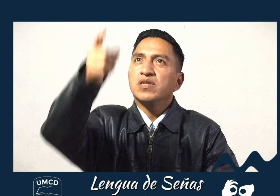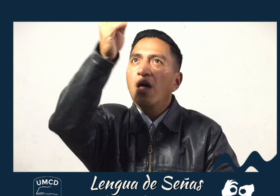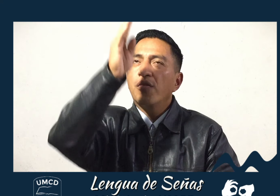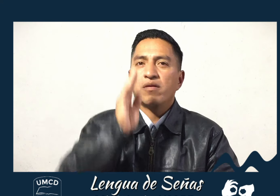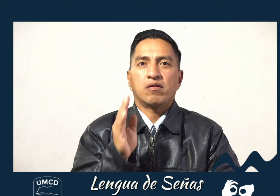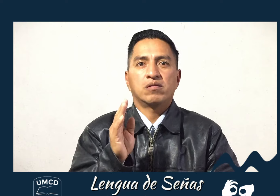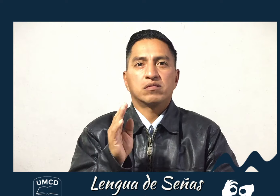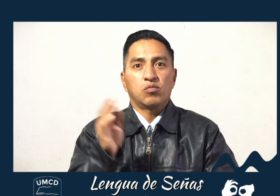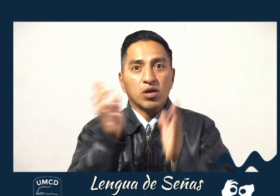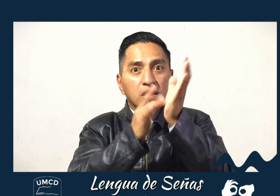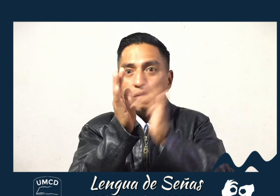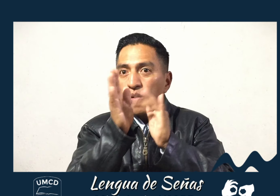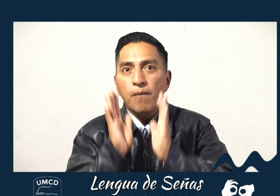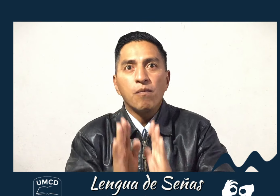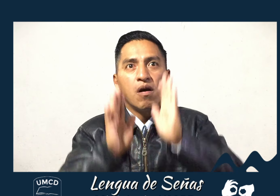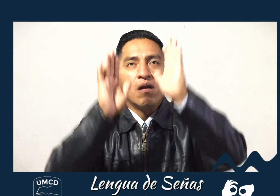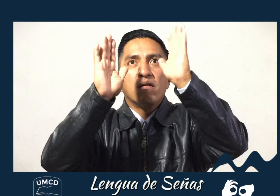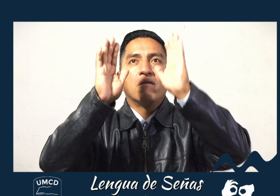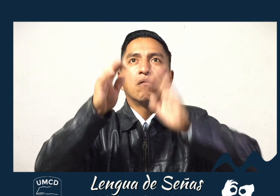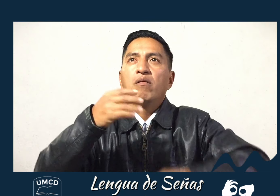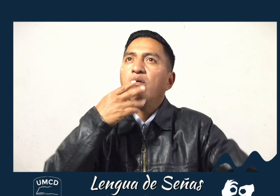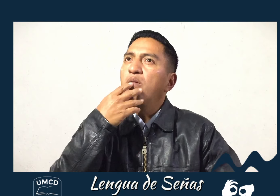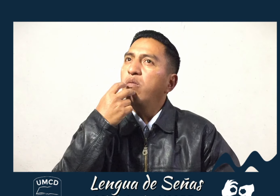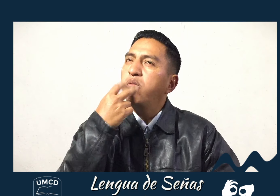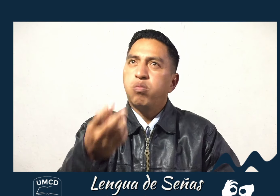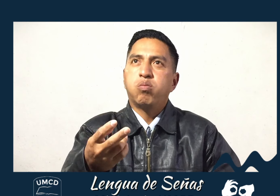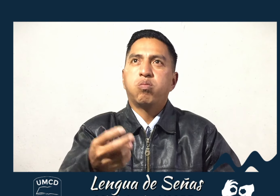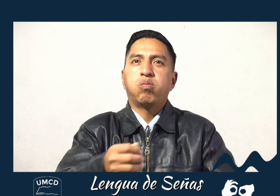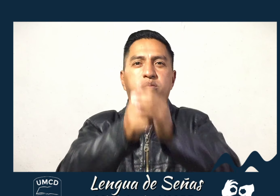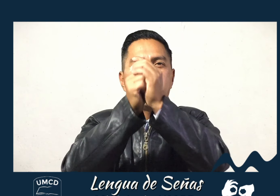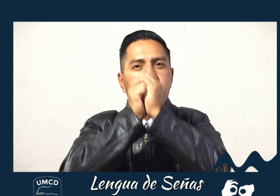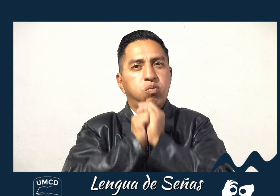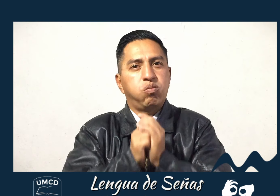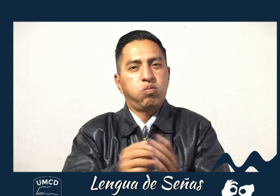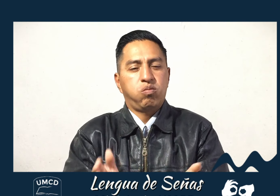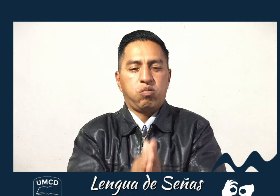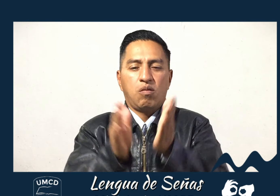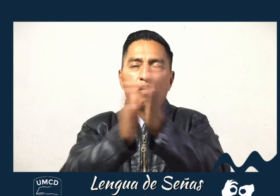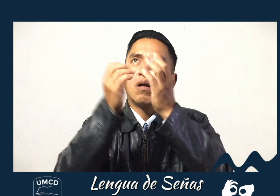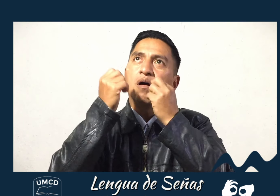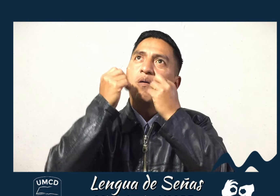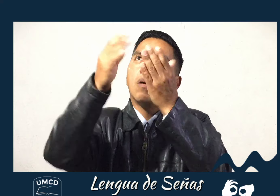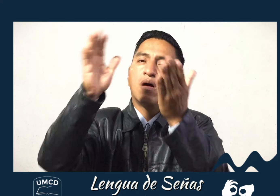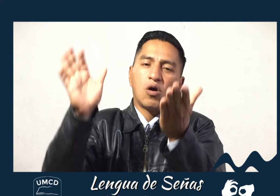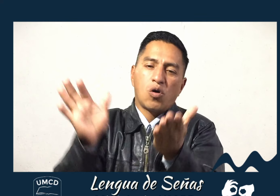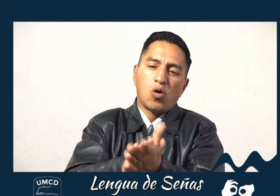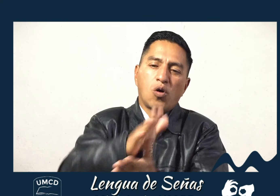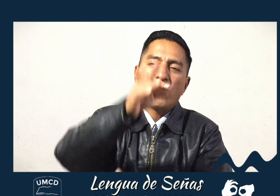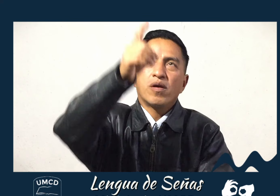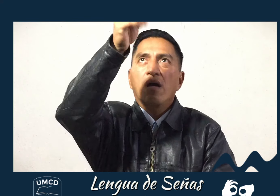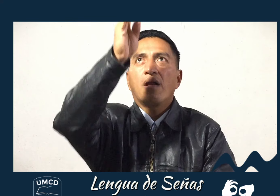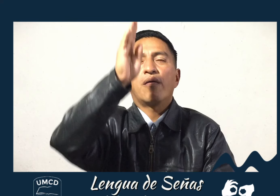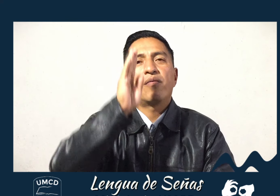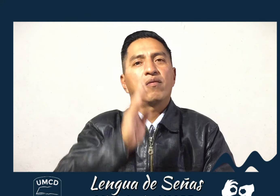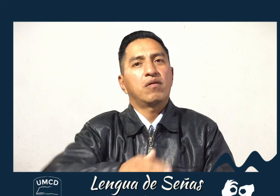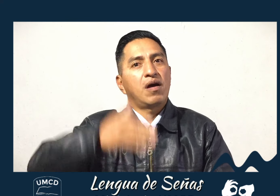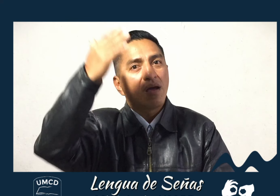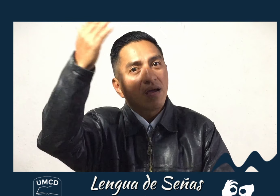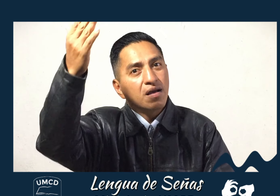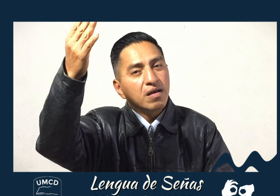adorar, pudieran conocerlo más y experimentar el deseo profundo de alabarlo y